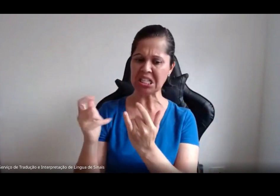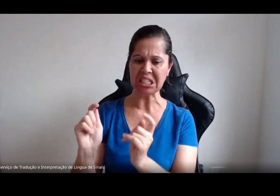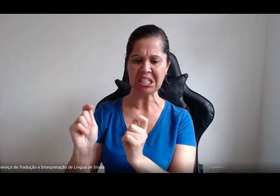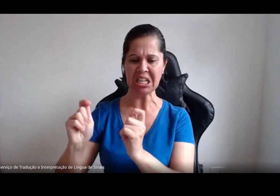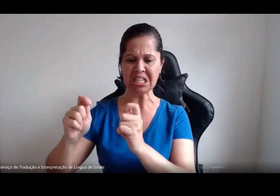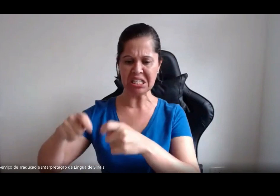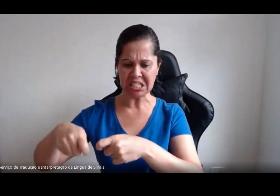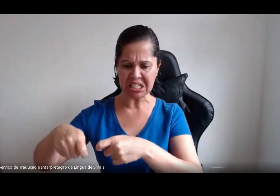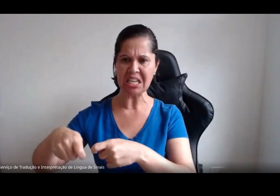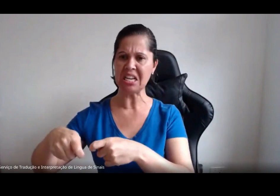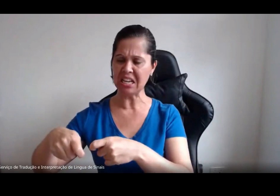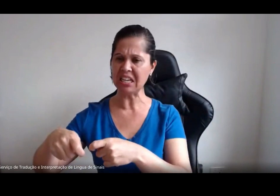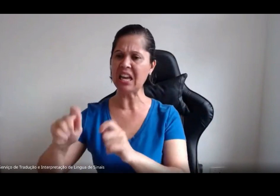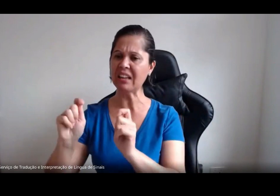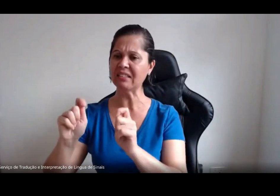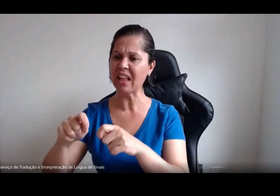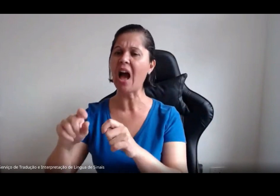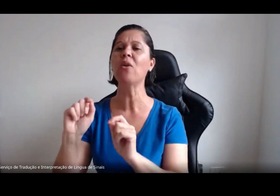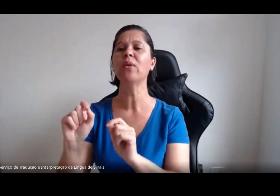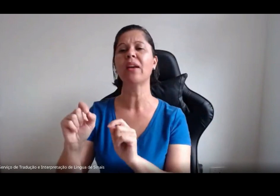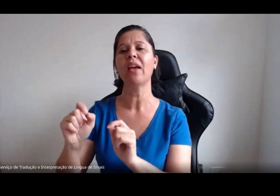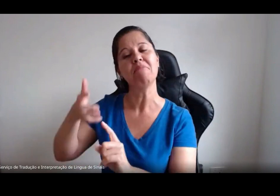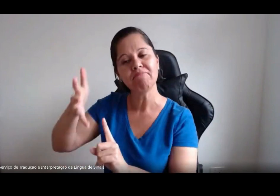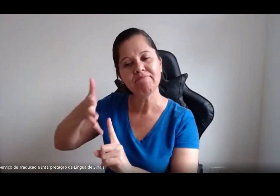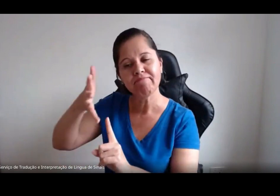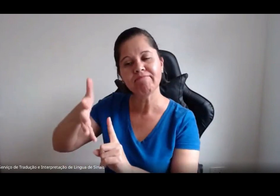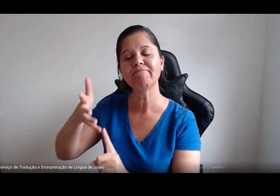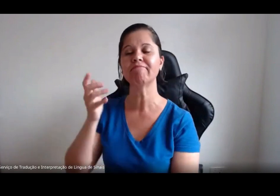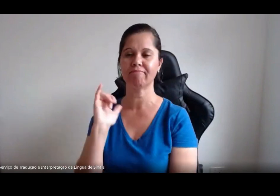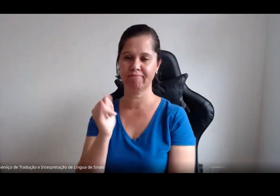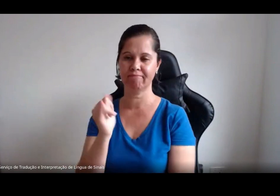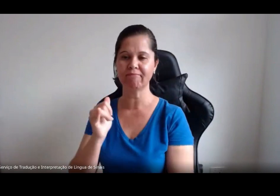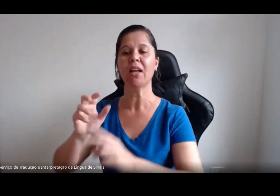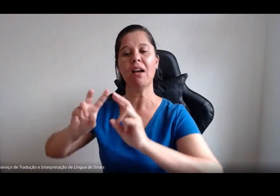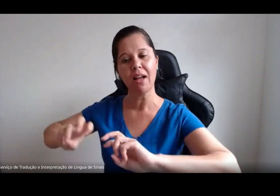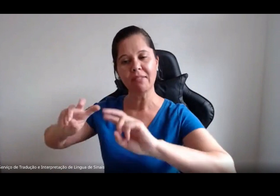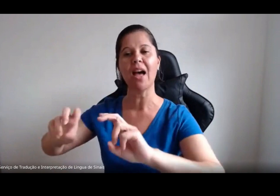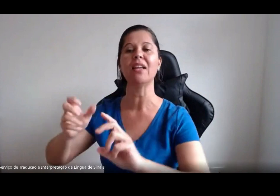de Charrodot, e pude, assim, adaptá-las à sua análise do discurso.